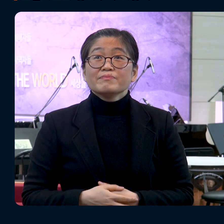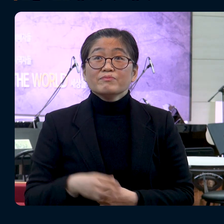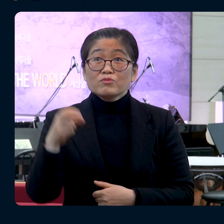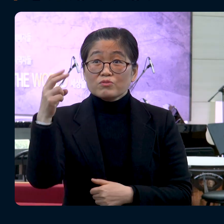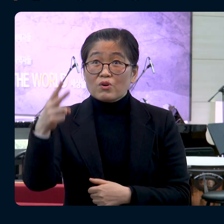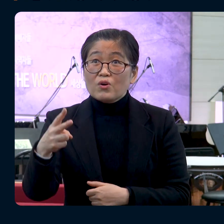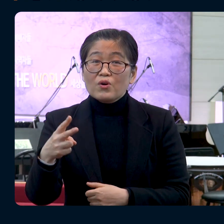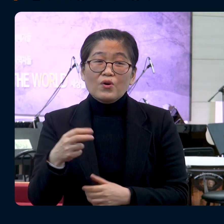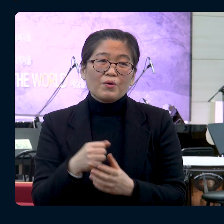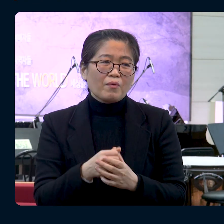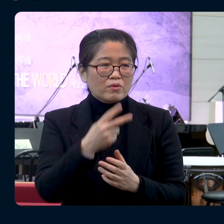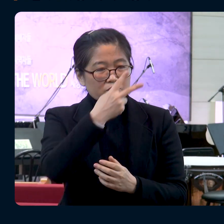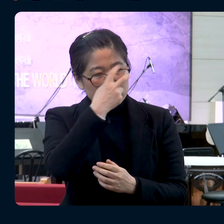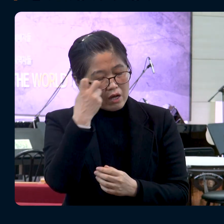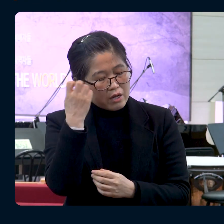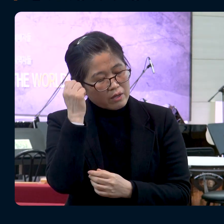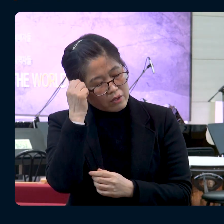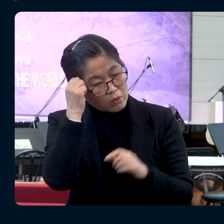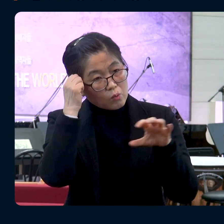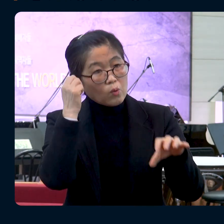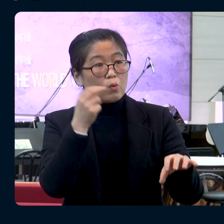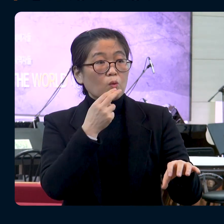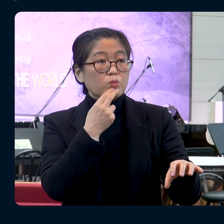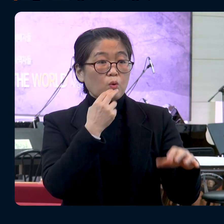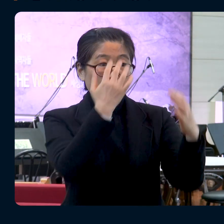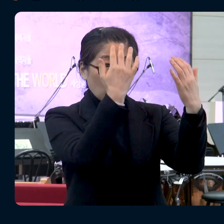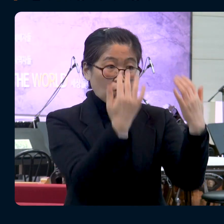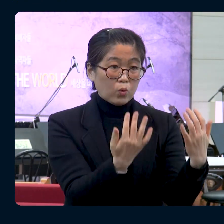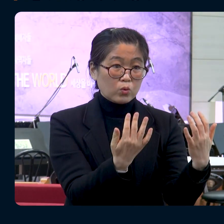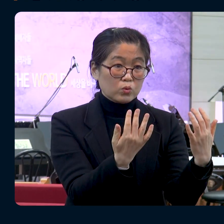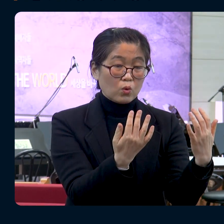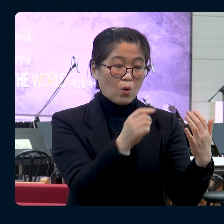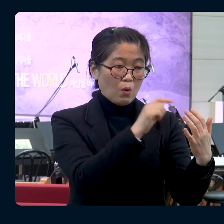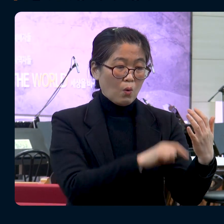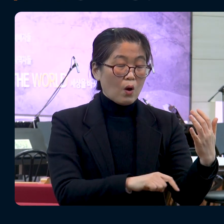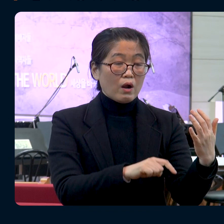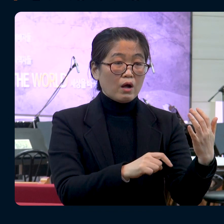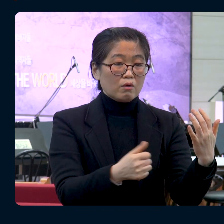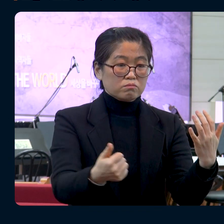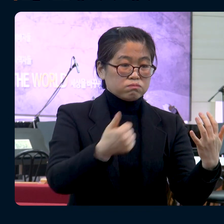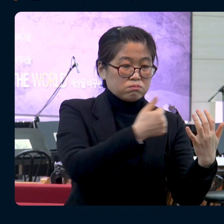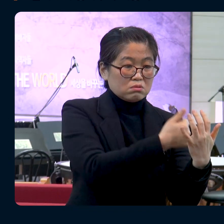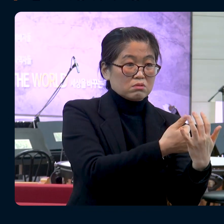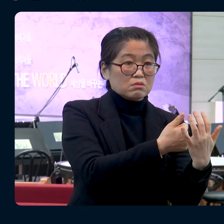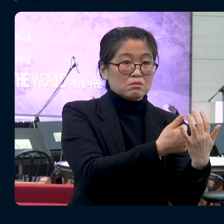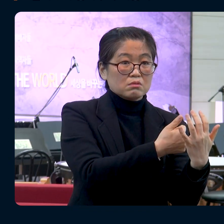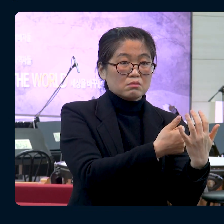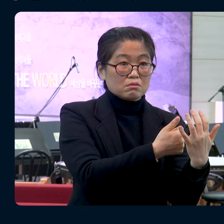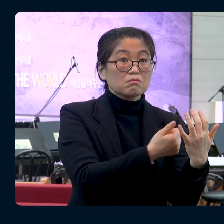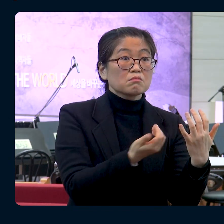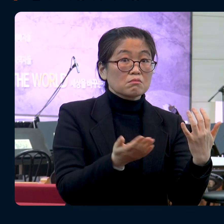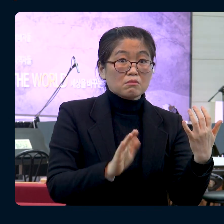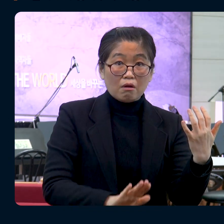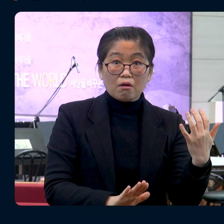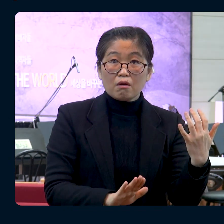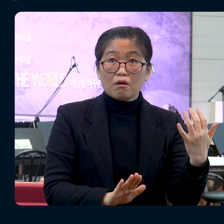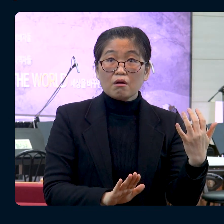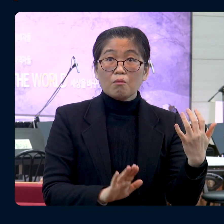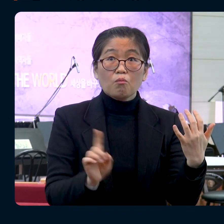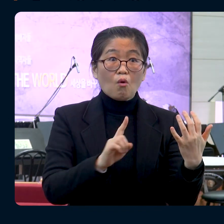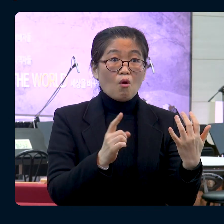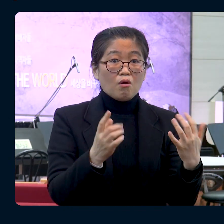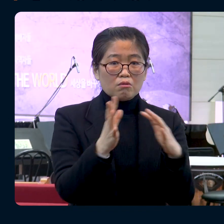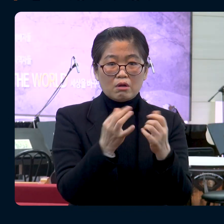그리고 또 잘 데가 없어요. 원래 교도소는 감방에 집어넣어서 있어야 되는데,